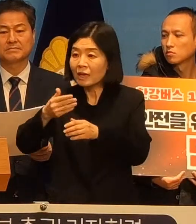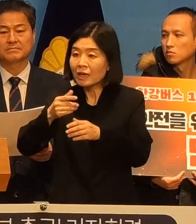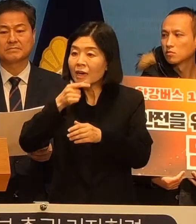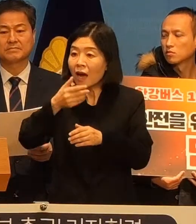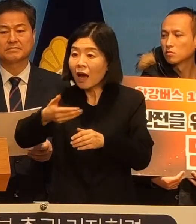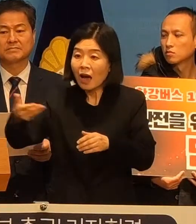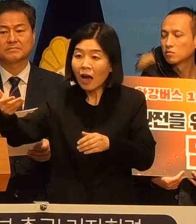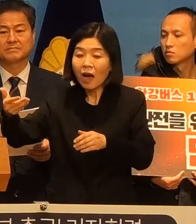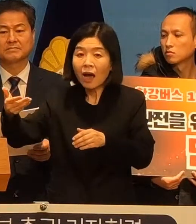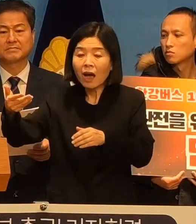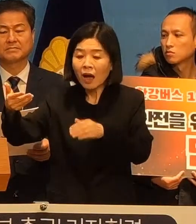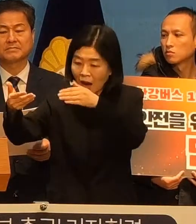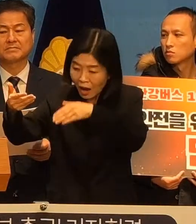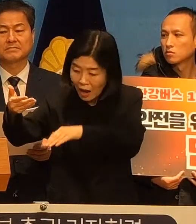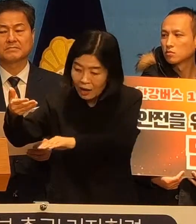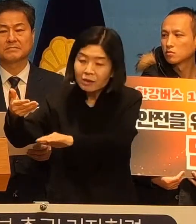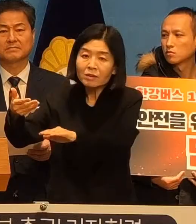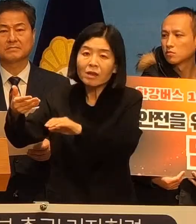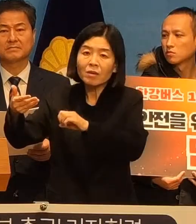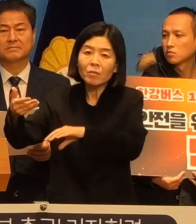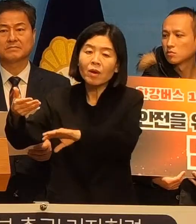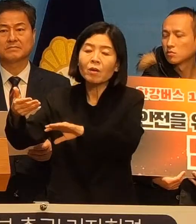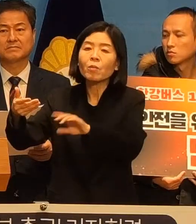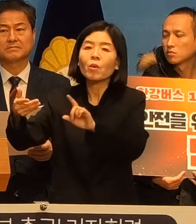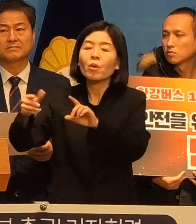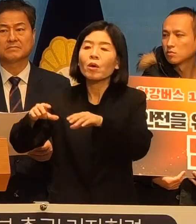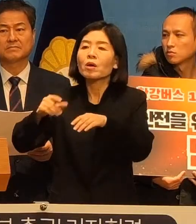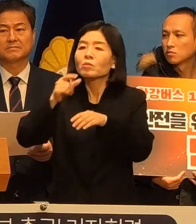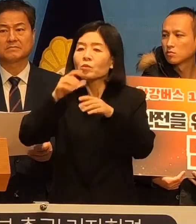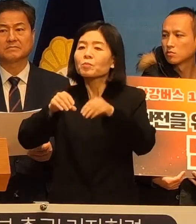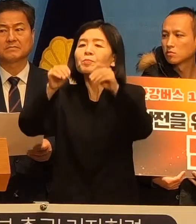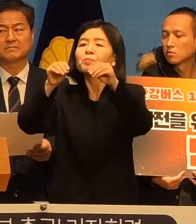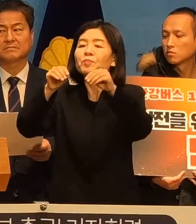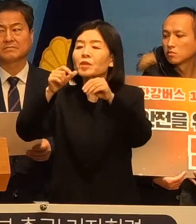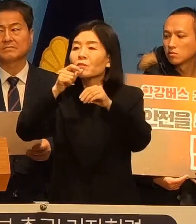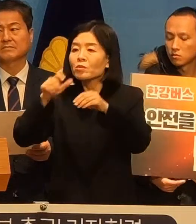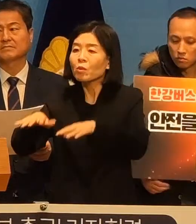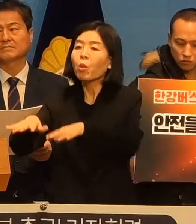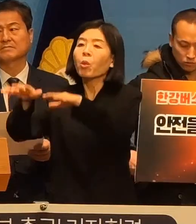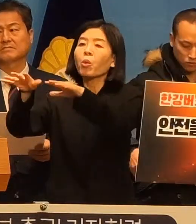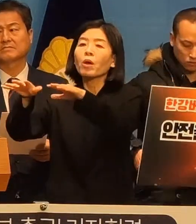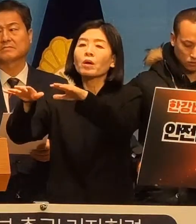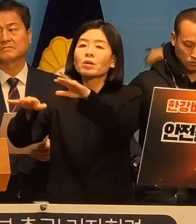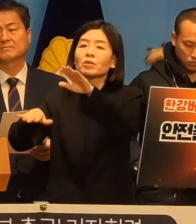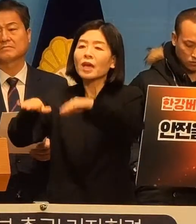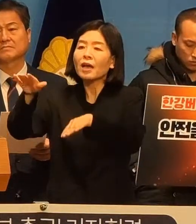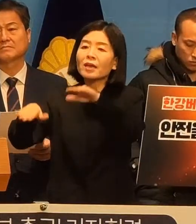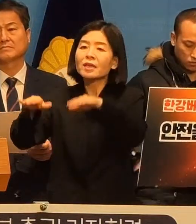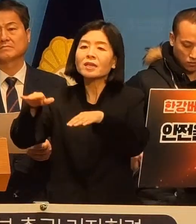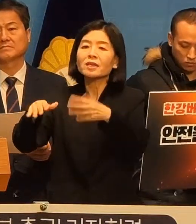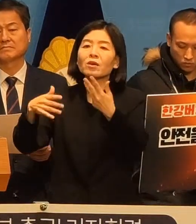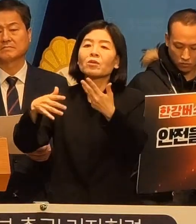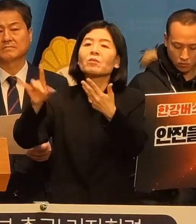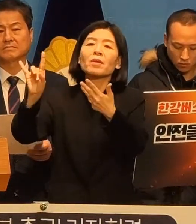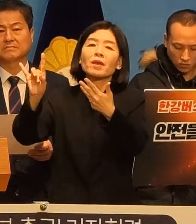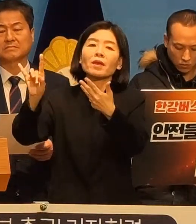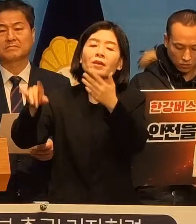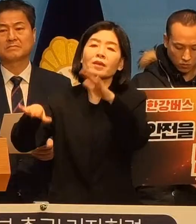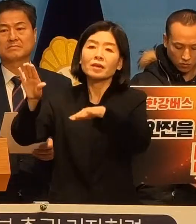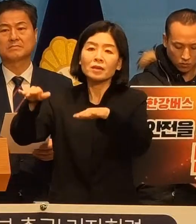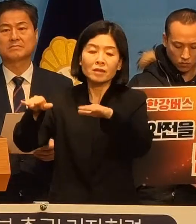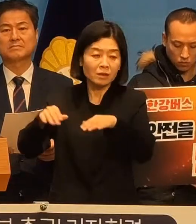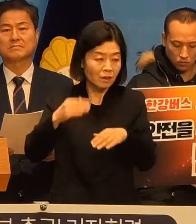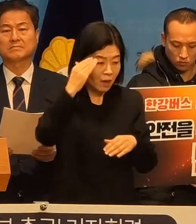하상 개수라고 하는데요. 가물었을 때하고 홍수 때하고 수량 차이가 기껏 8배밖에 차이가 나지 않습니다.